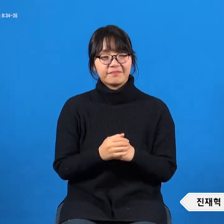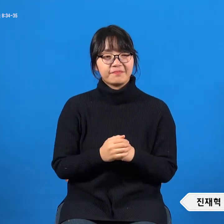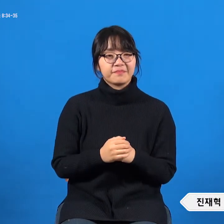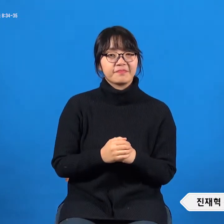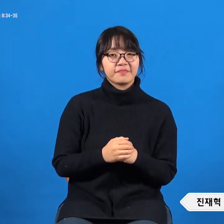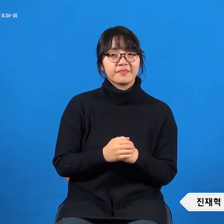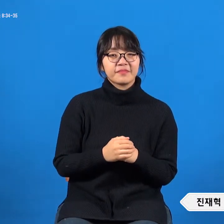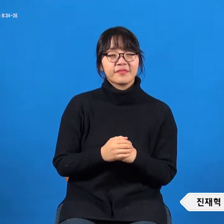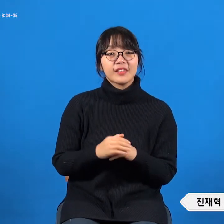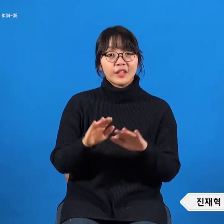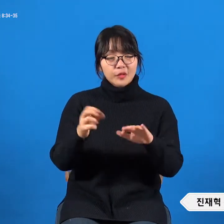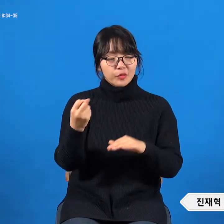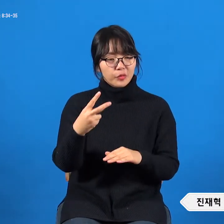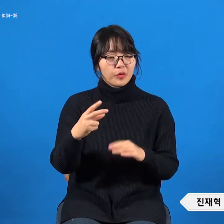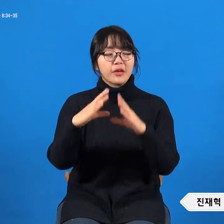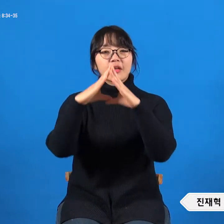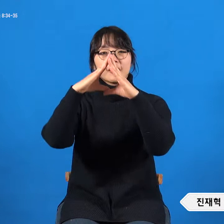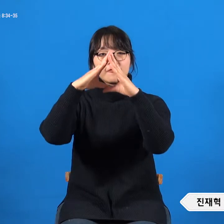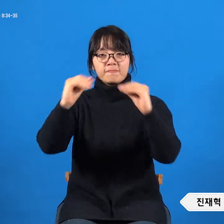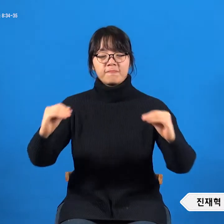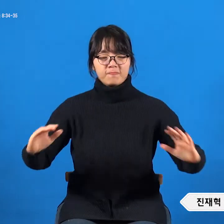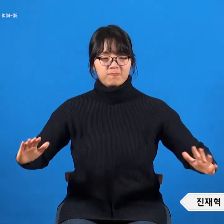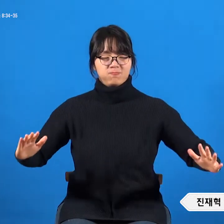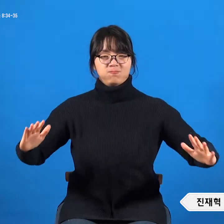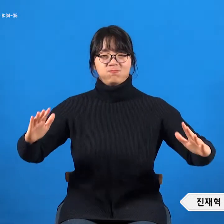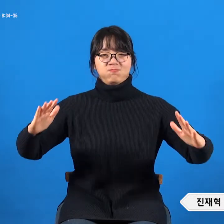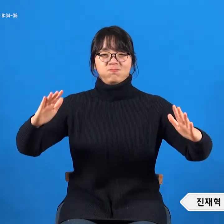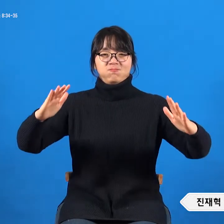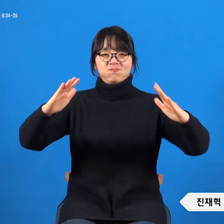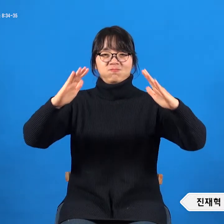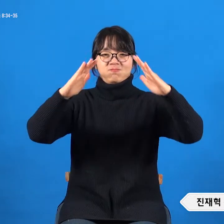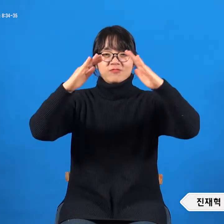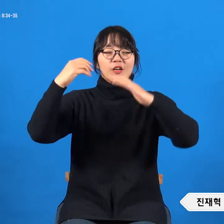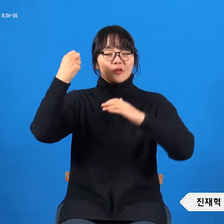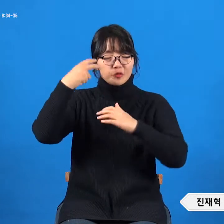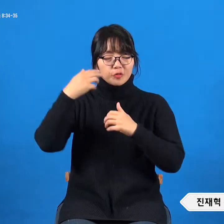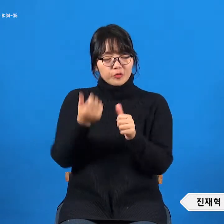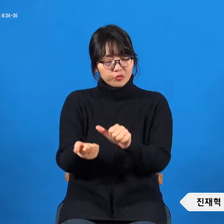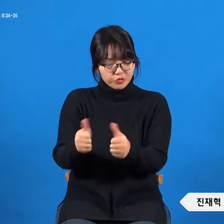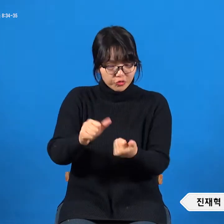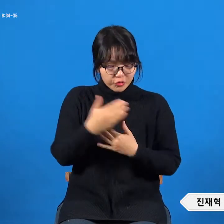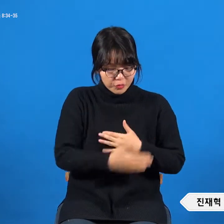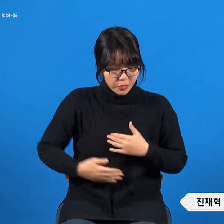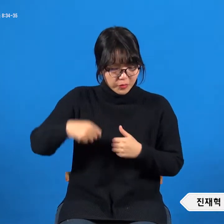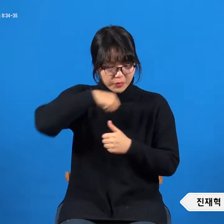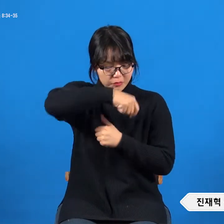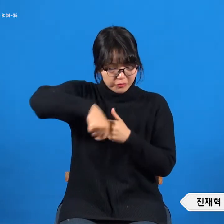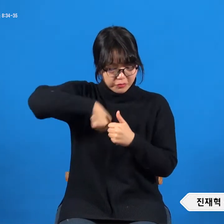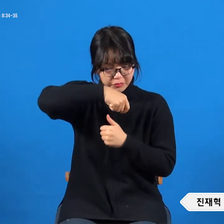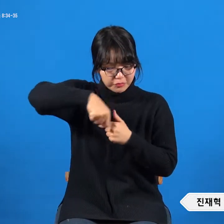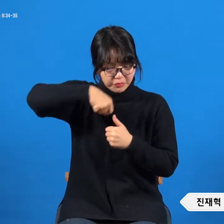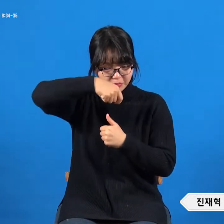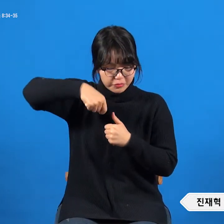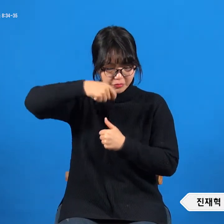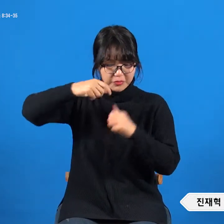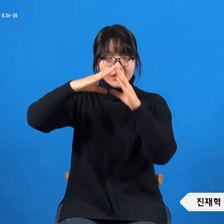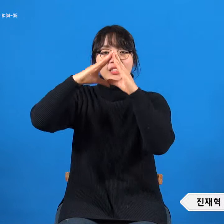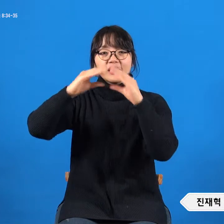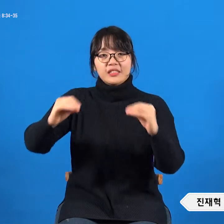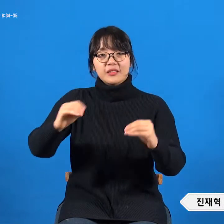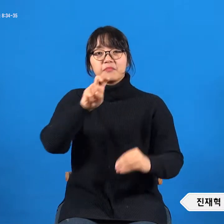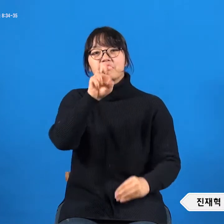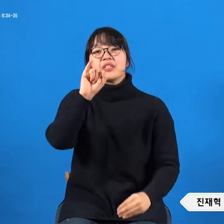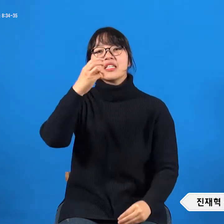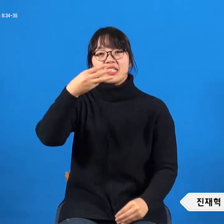아니, 커다란 피라밋을 만들며 미라를 만들어서 다시 살기를 원했던 이집트 왕들의 이야기를